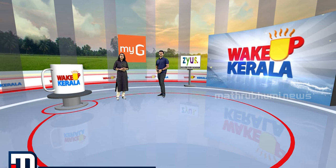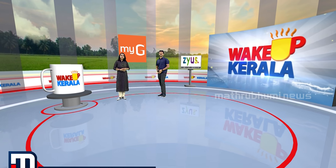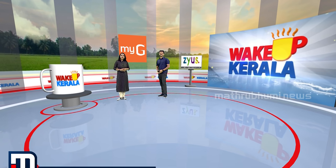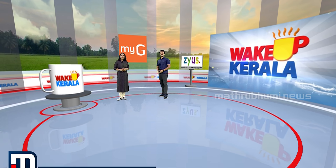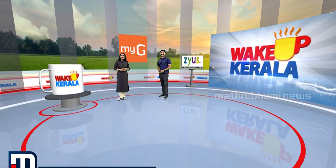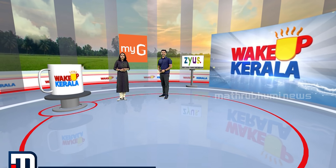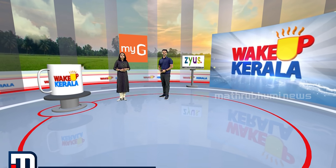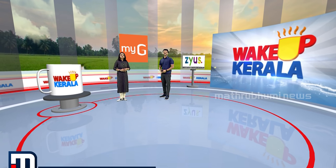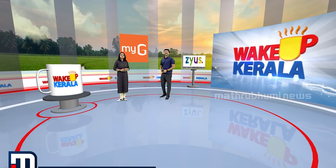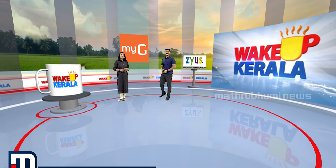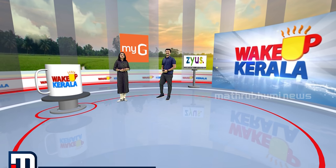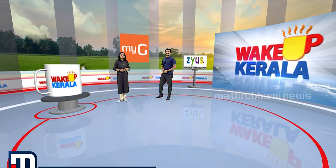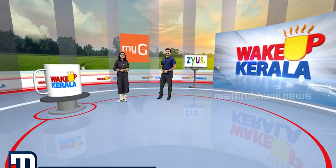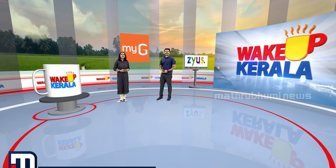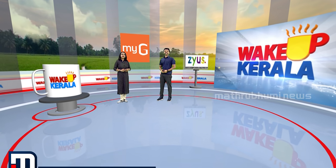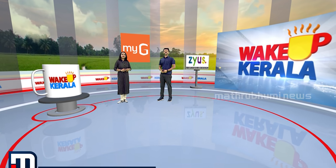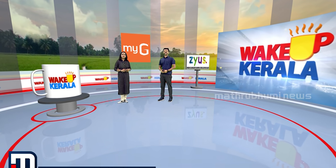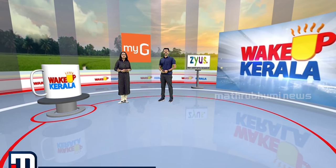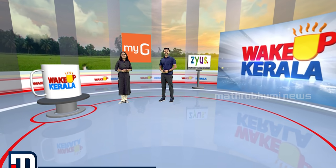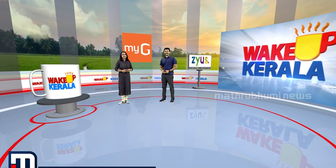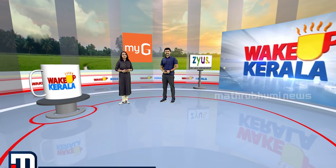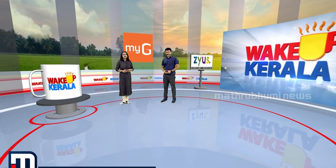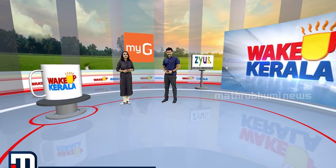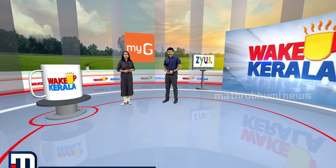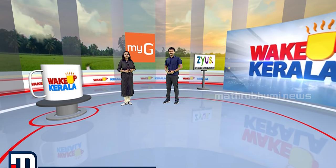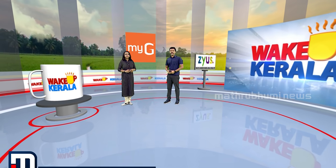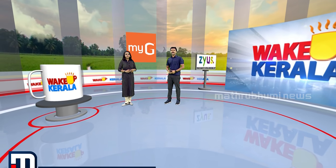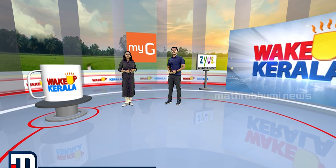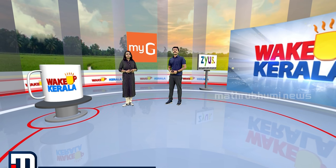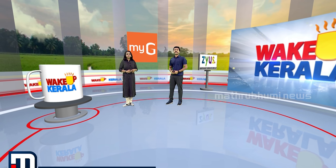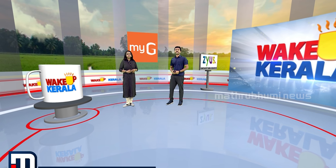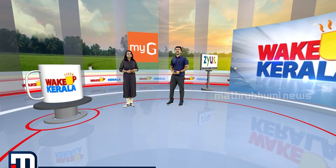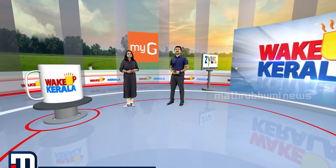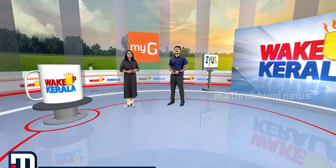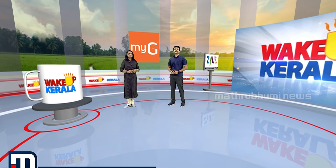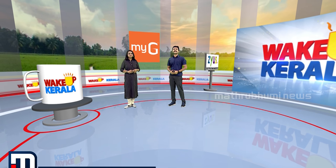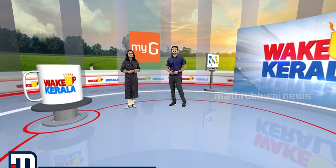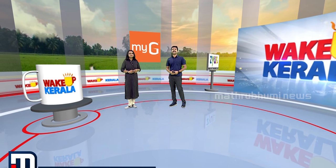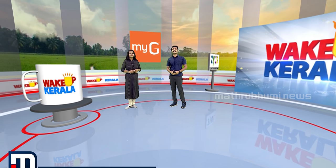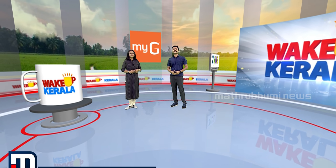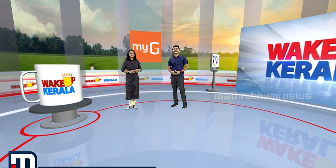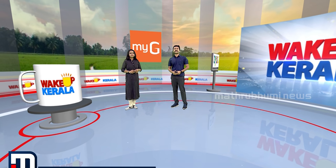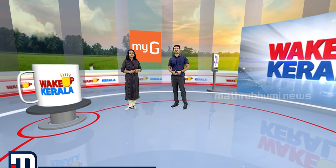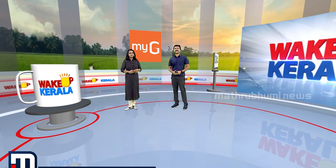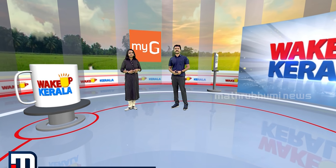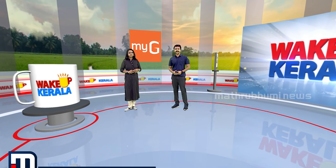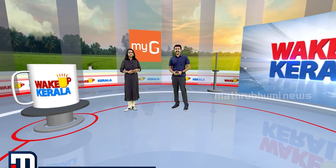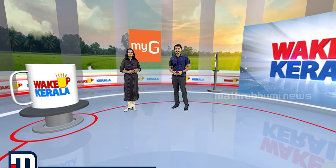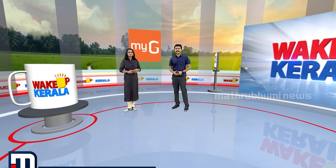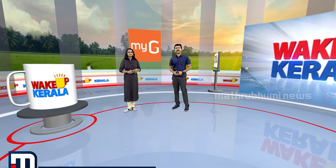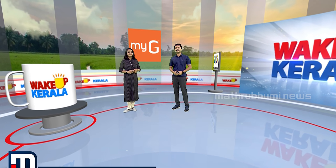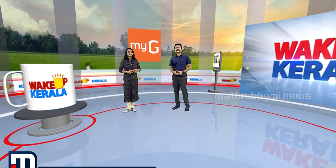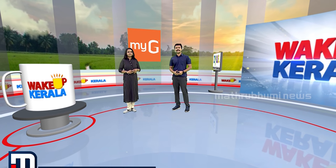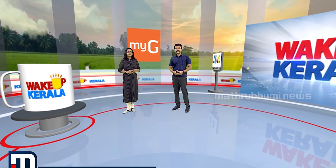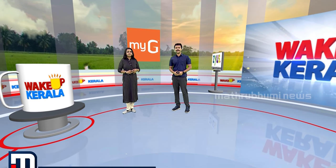മലയാളത്തിന് സ്വന്തമായി ആംഗ്യ ഭാഷയിൽ അക്ഷരമാല പുറത്തിറക്കിയിരിക്കുകയാണ്. നാഷണൽ ഇൻസ്റ്റിറ്റ്യൂട്ട് ഓഫ് സ്പീച്ച് ആൻഡ് ഹിയറിംഗ് ആണ് ഫിംഗർ സ്പെല്ലിംഗ്